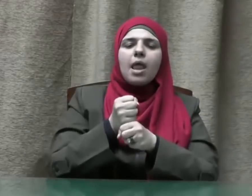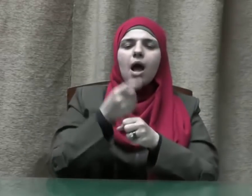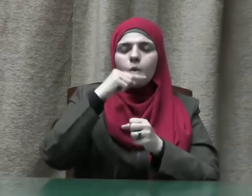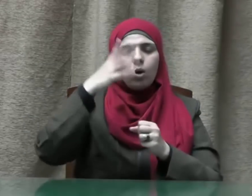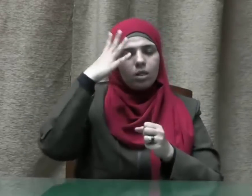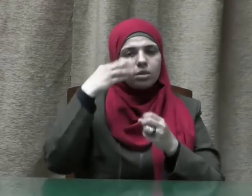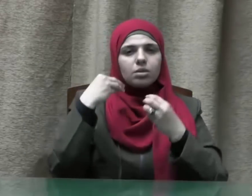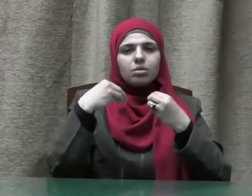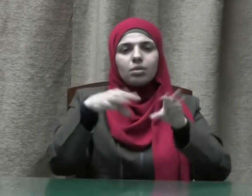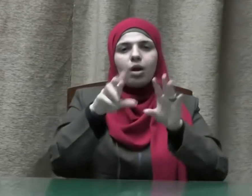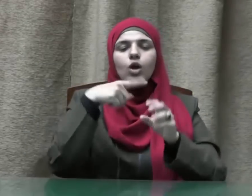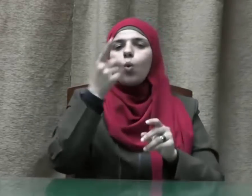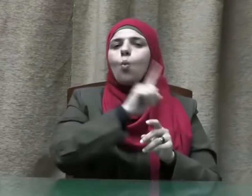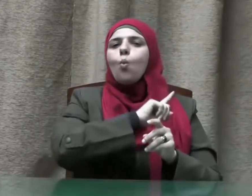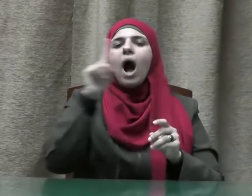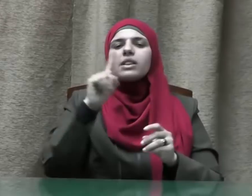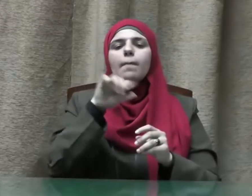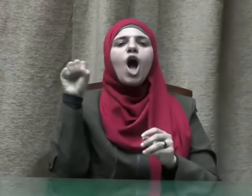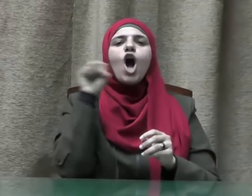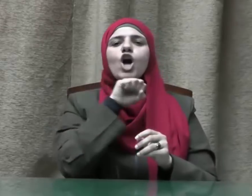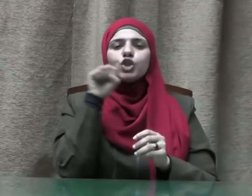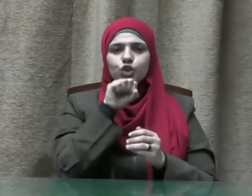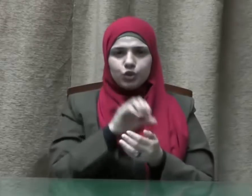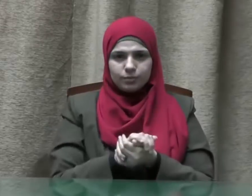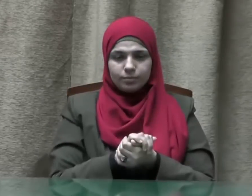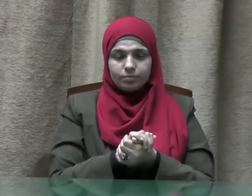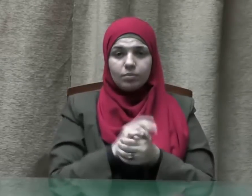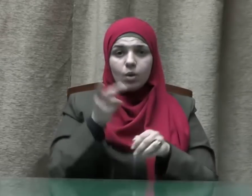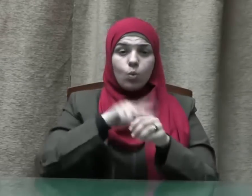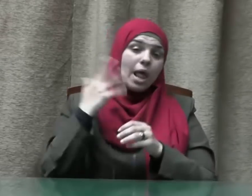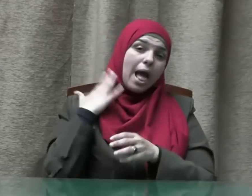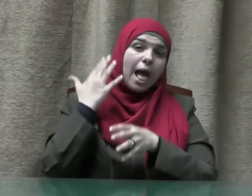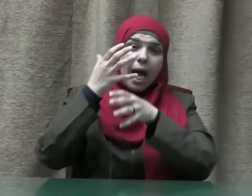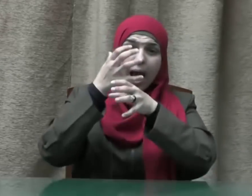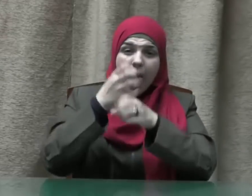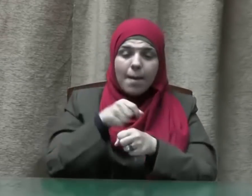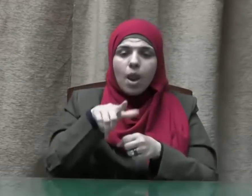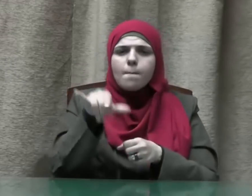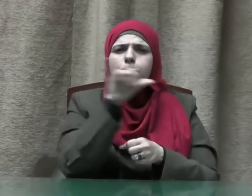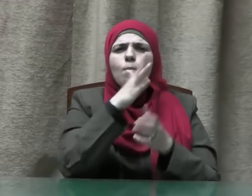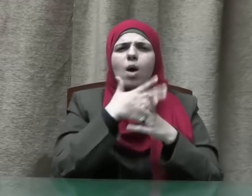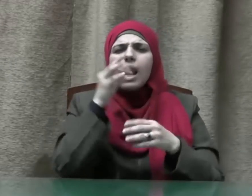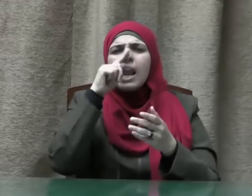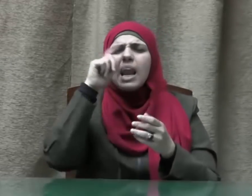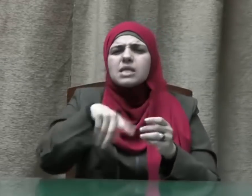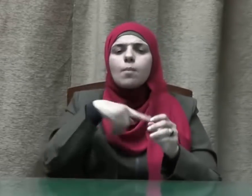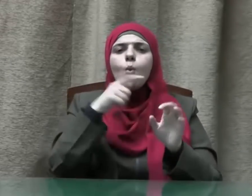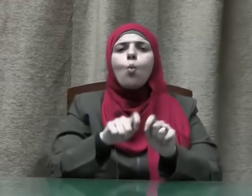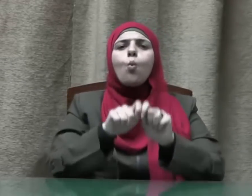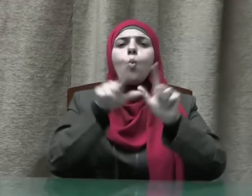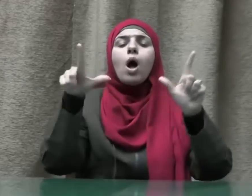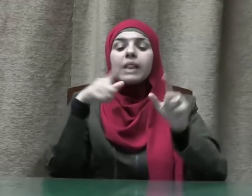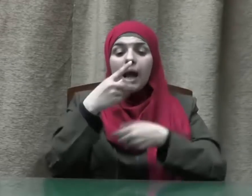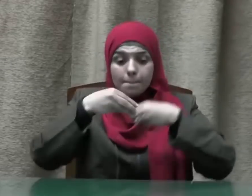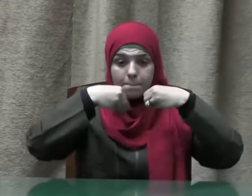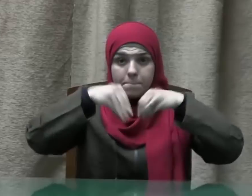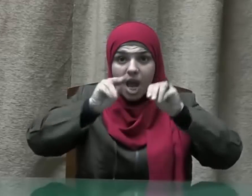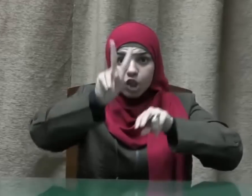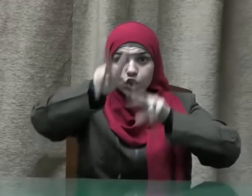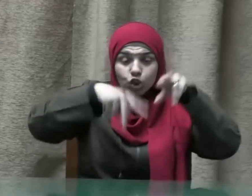وعدم الغش والأمانة تقتضي الوضوح الكامل في البيع والشراء حتى